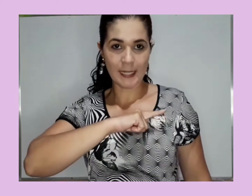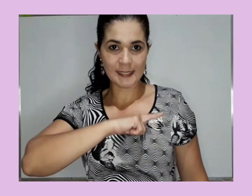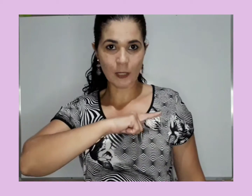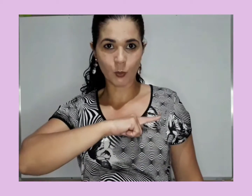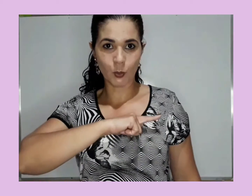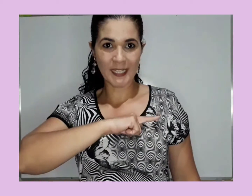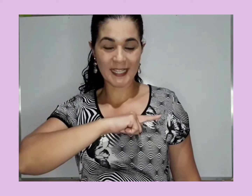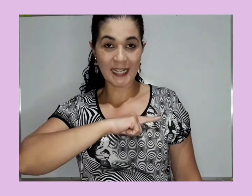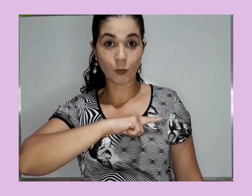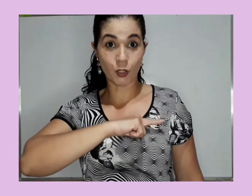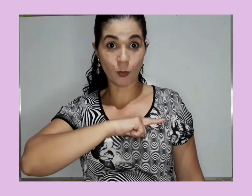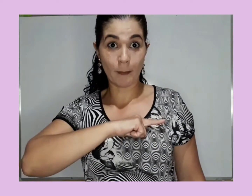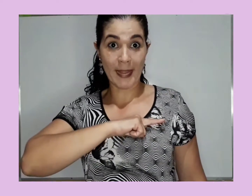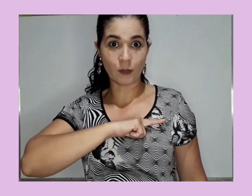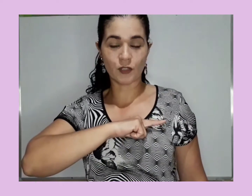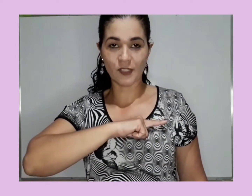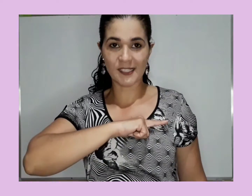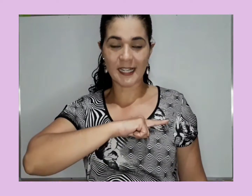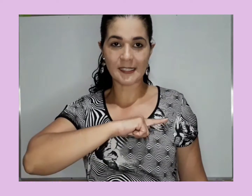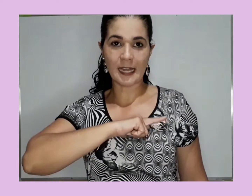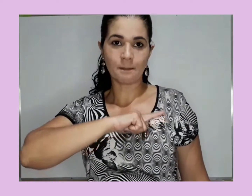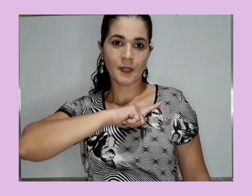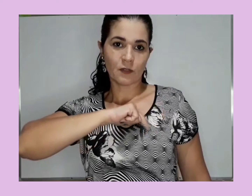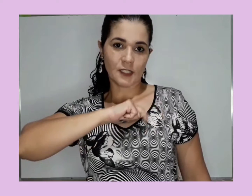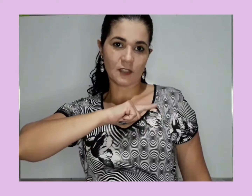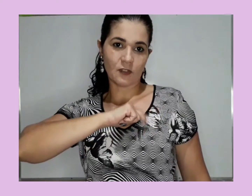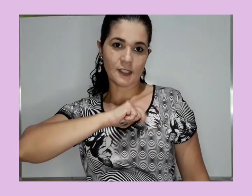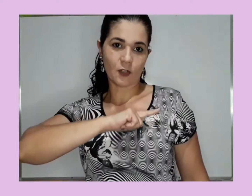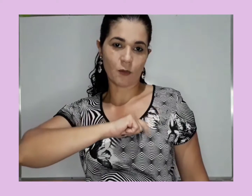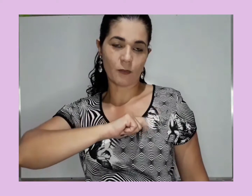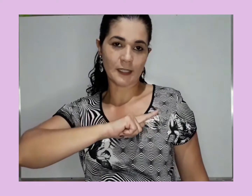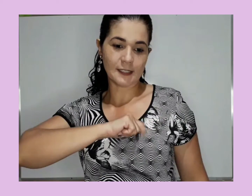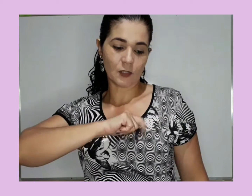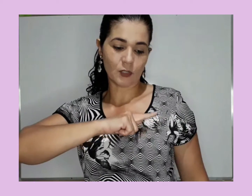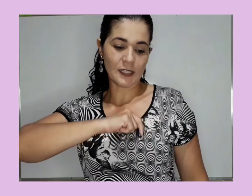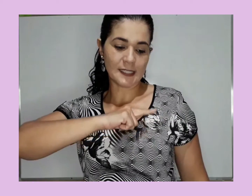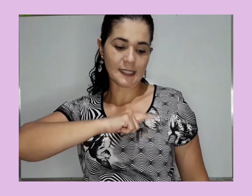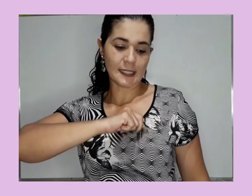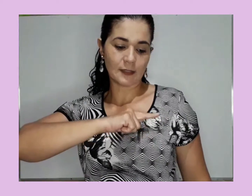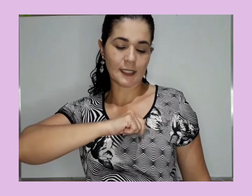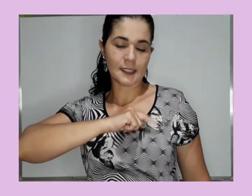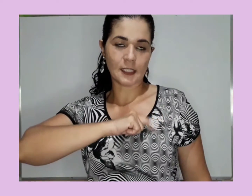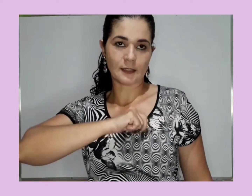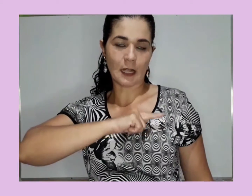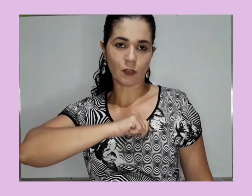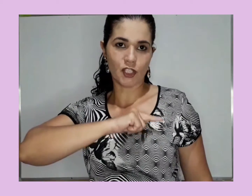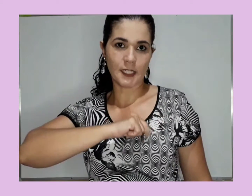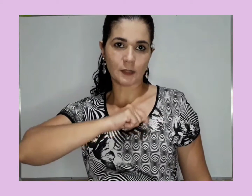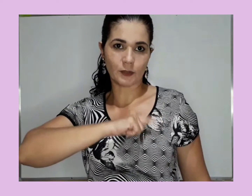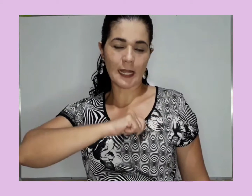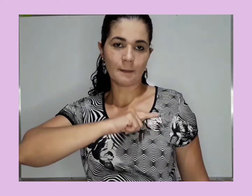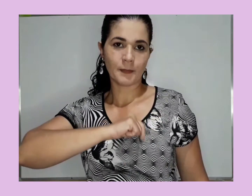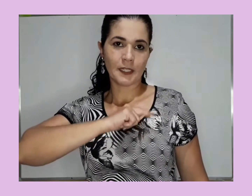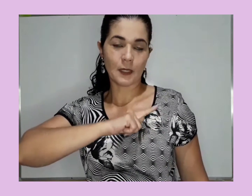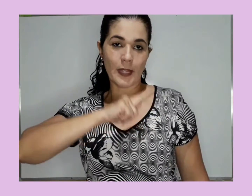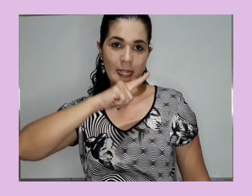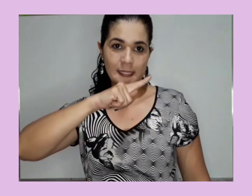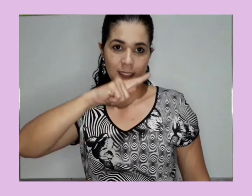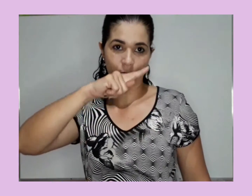nessa altura aqui, a altura do peito de vocês, tá? Vocês vão fazer com o movimento assim, como se estivesse ciscando aqui assim, tá? Ó, tirando, tá? Então, essa é a